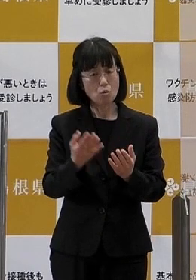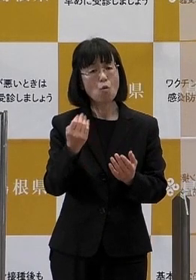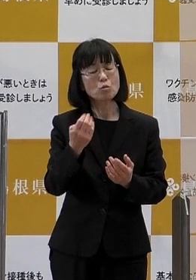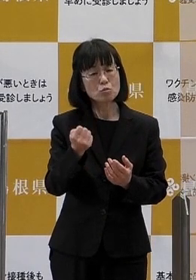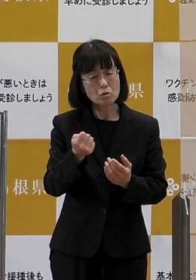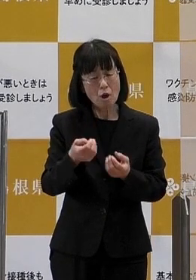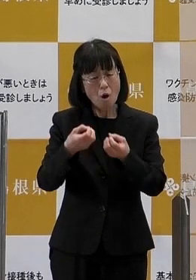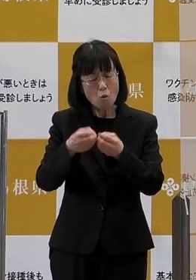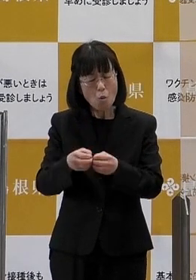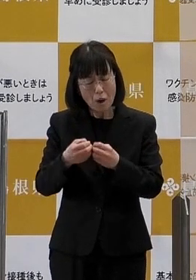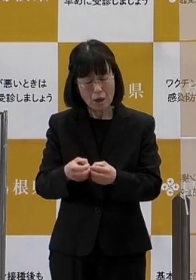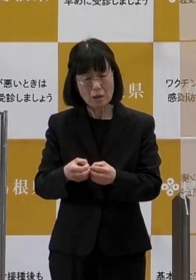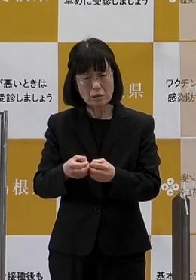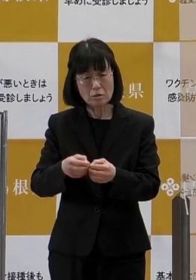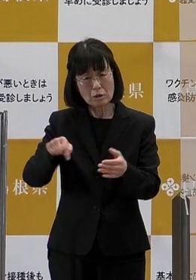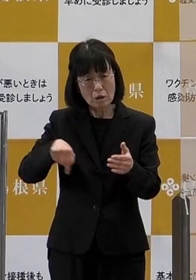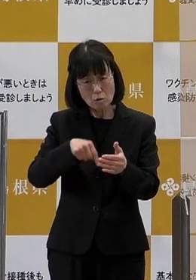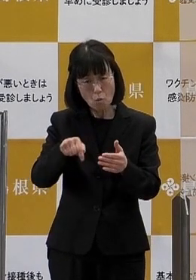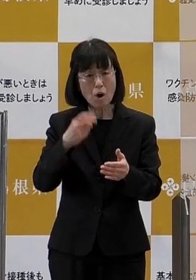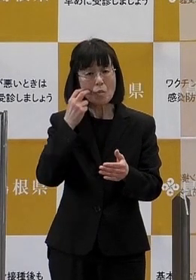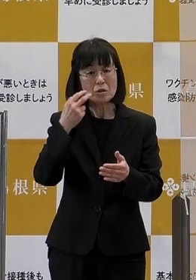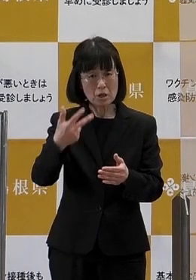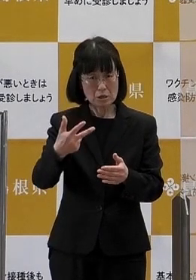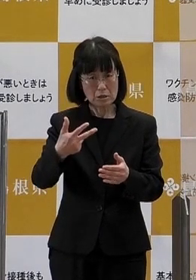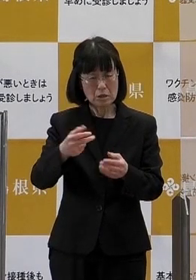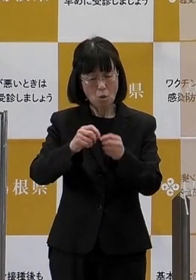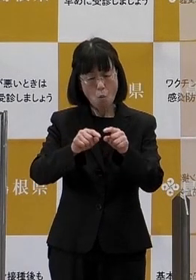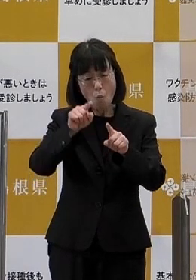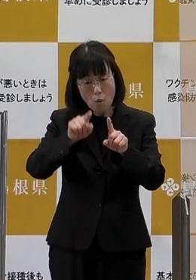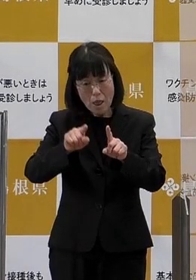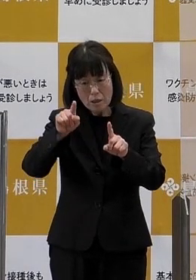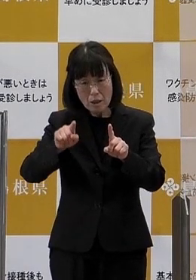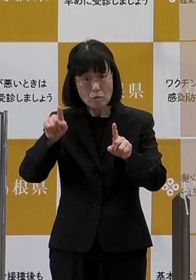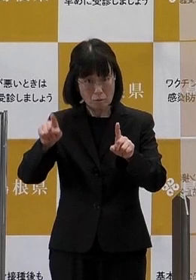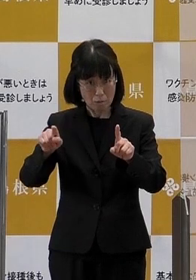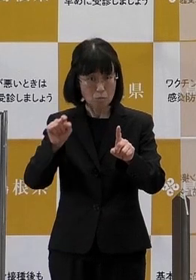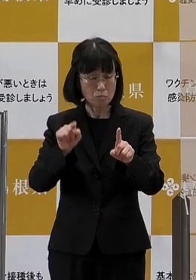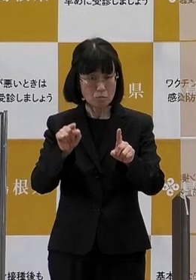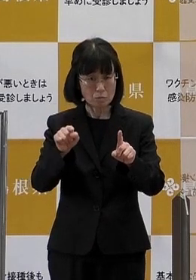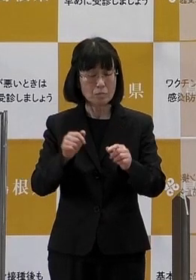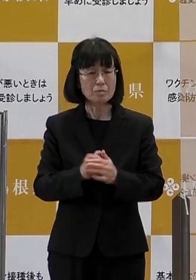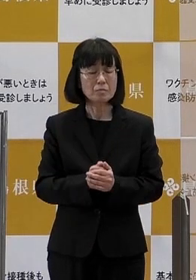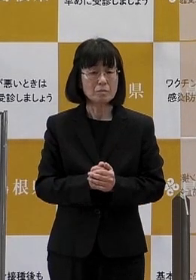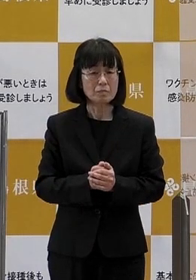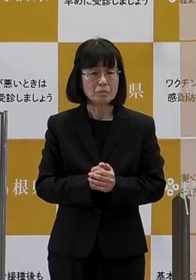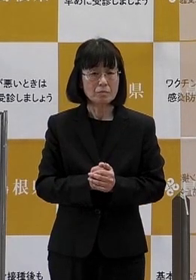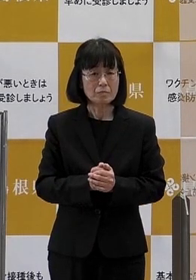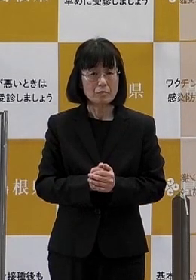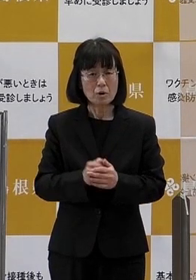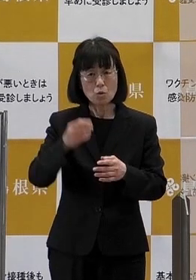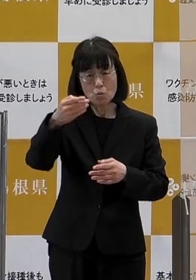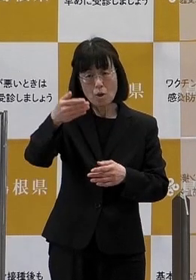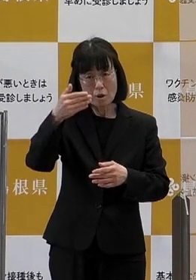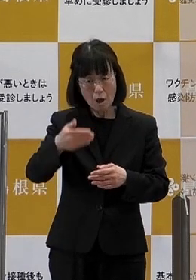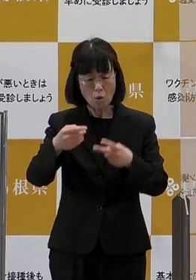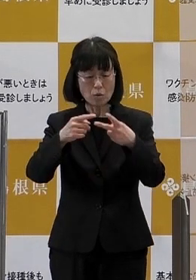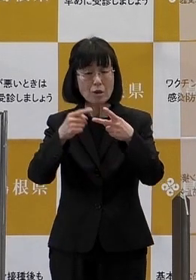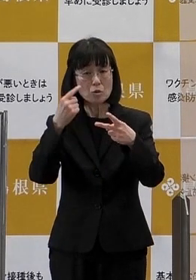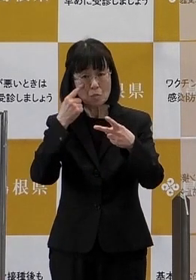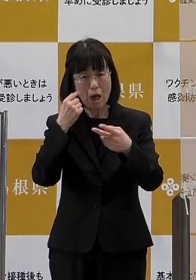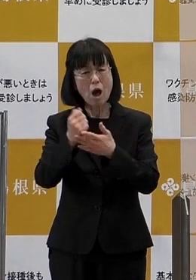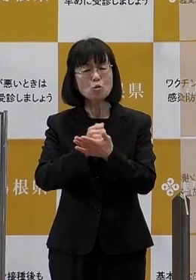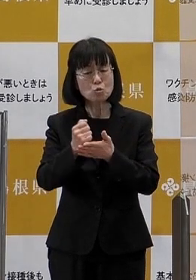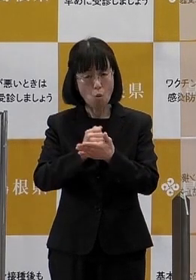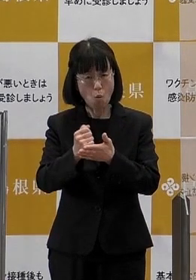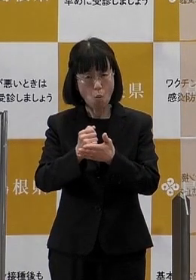の数字を見てますのが折れ線グラフの数字です。で、折れ線グラフの数字、上から2つ見ていただきますと、真っ黒のや